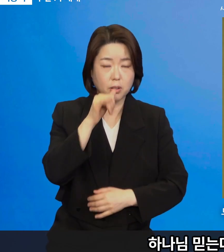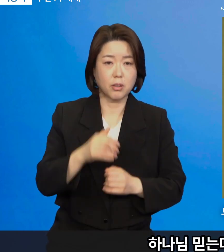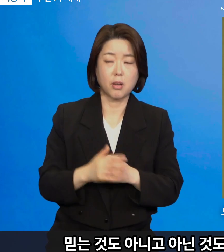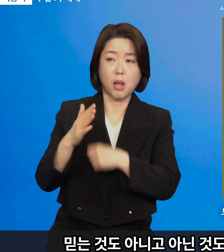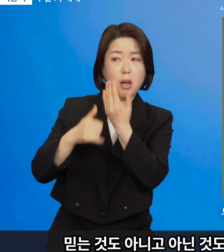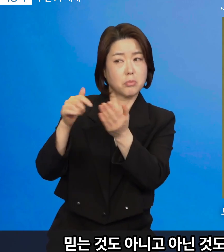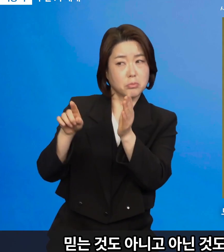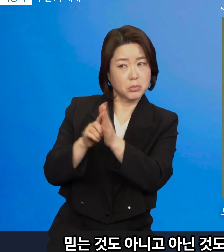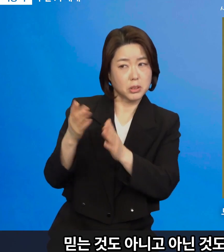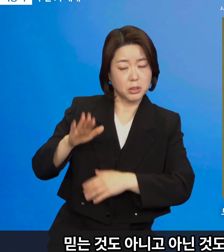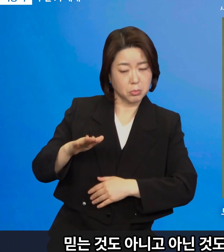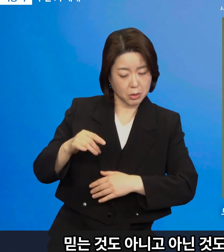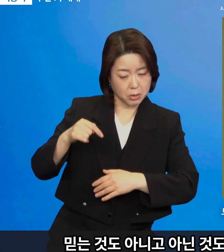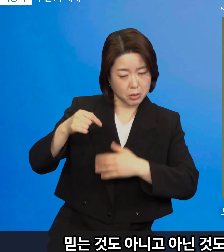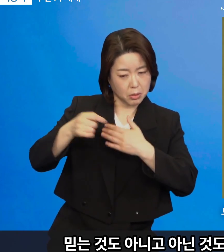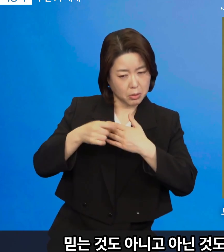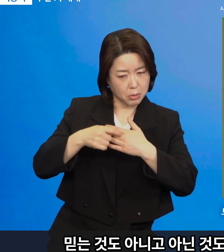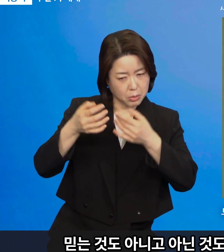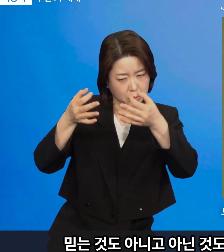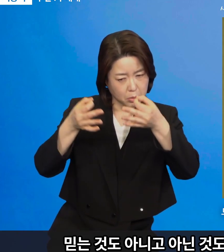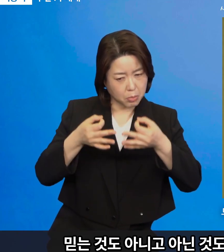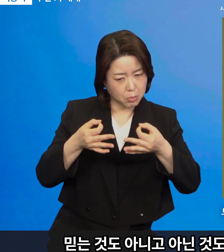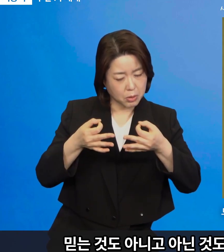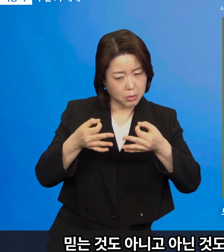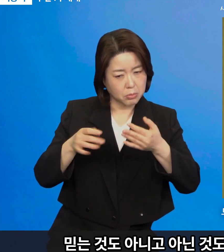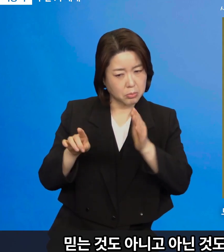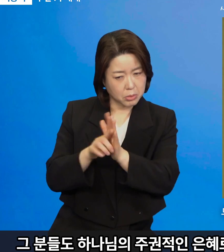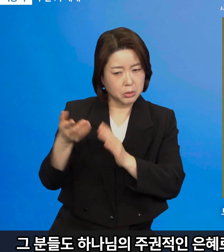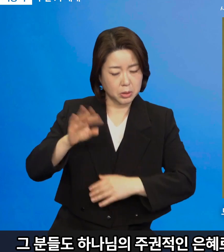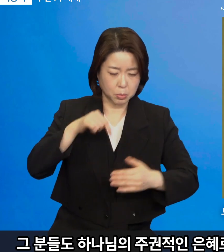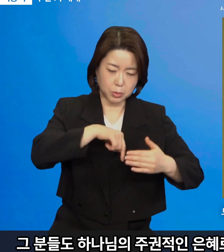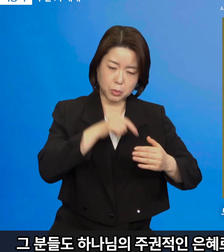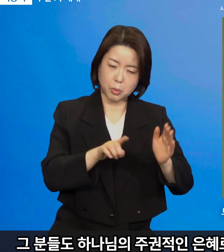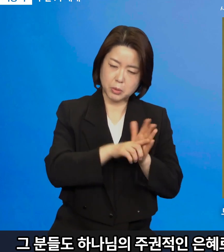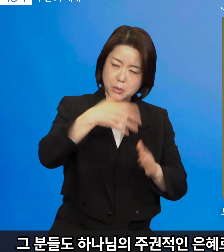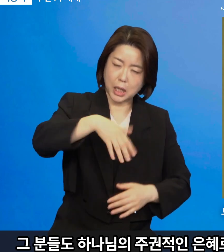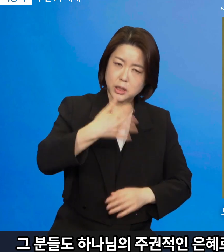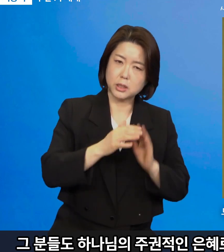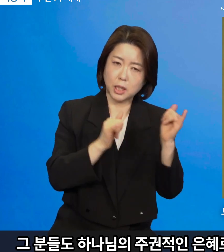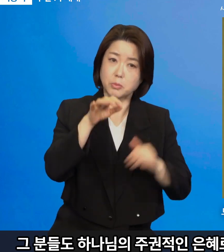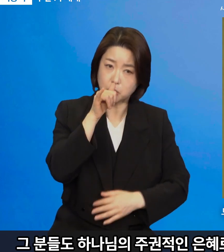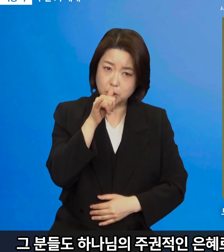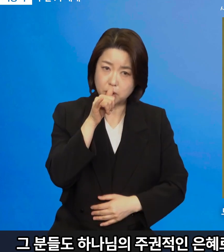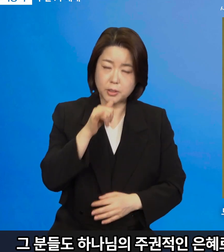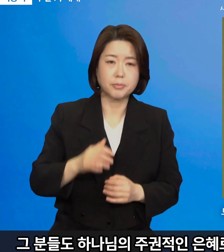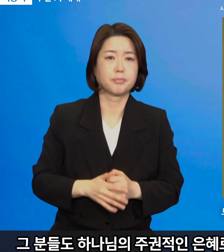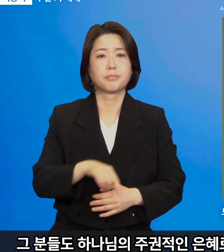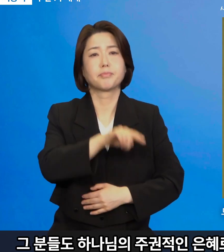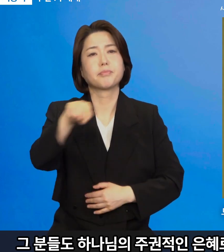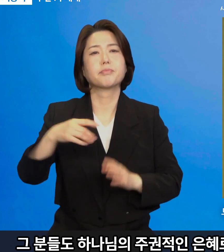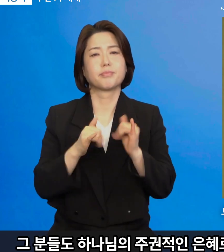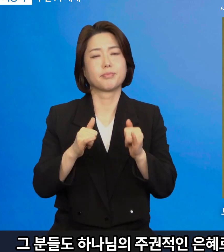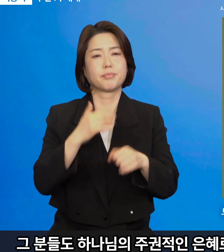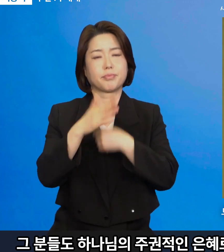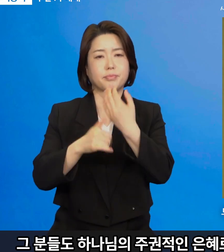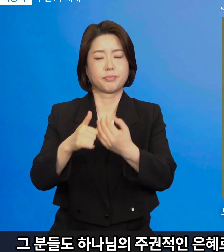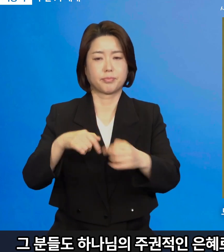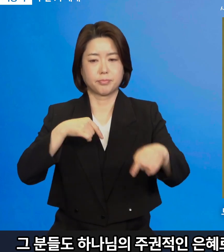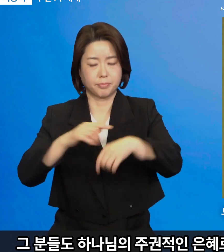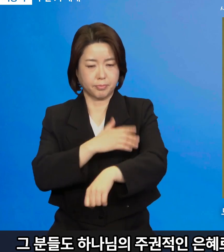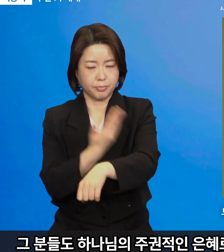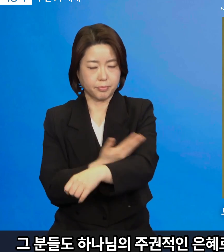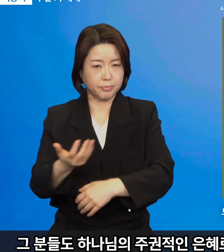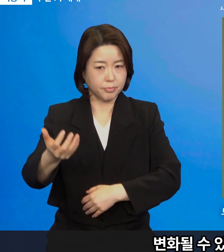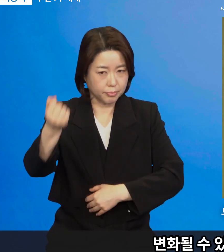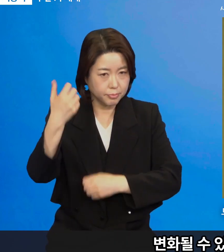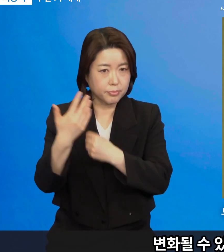믿는다고는 하지만 믿는 것도 아니고 아닌 것도 있는 그런 분들이 계십니까? 그분들도 하나님의 주권적인 은혜로 변화될 줄을 믿으시길